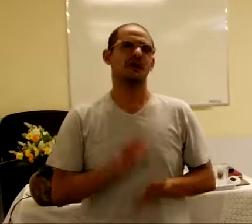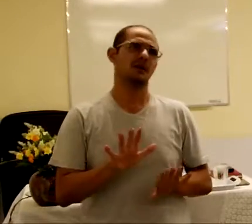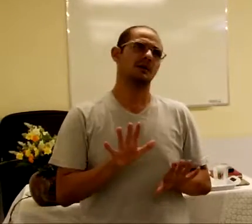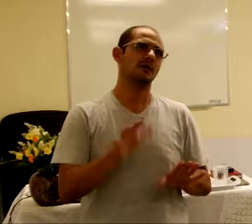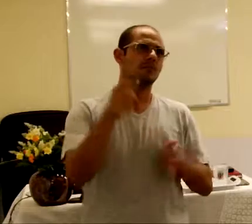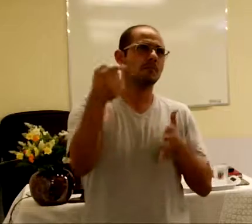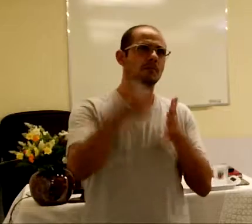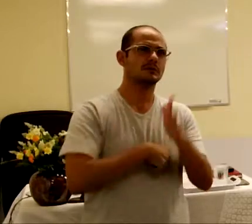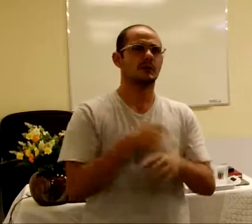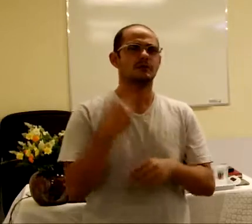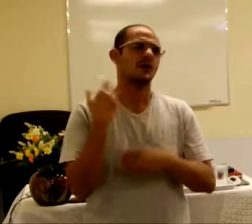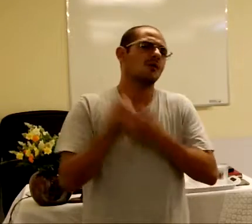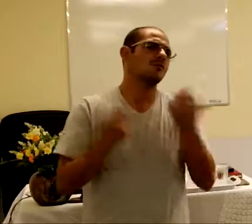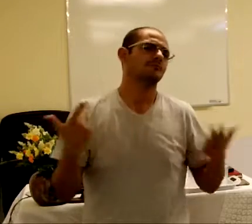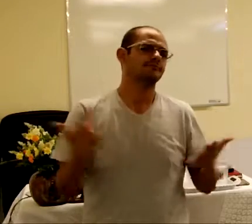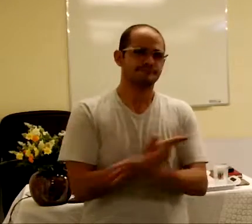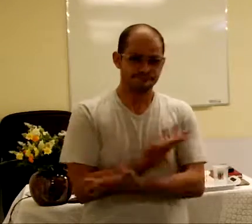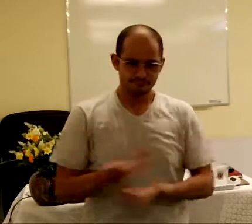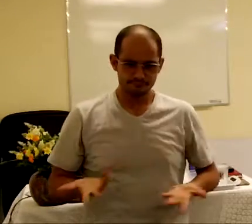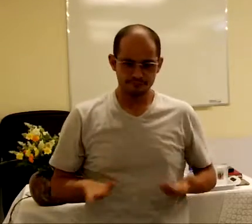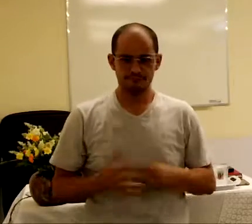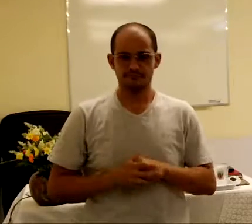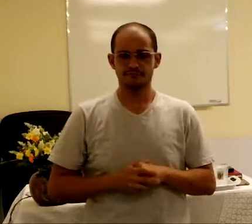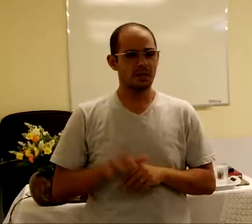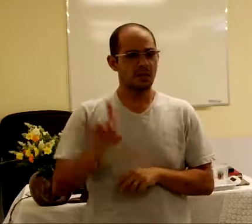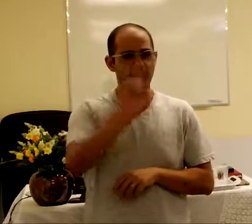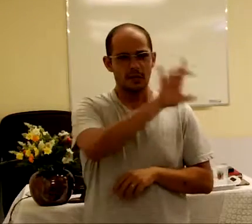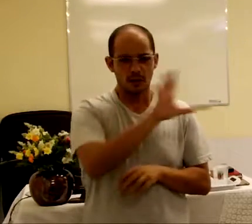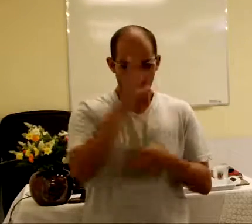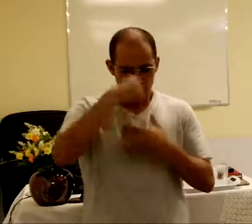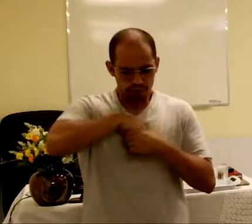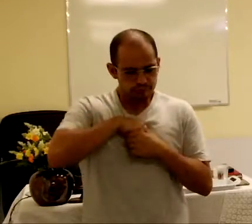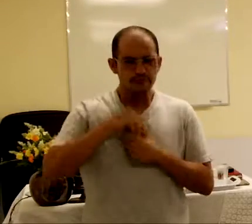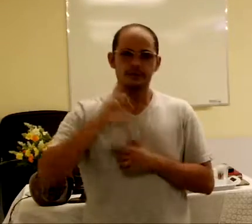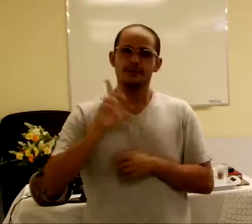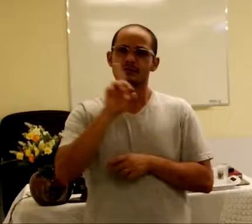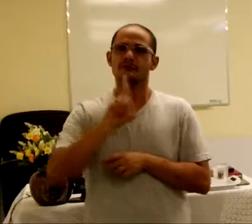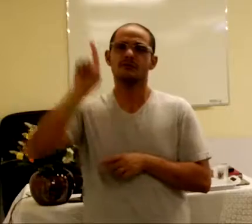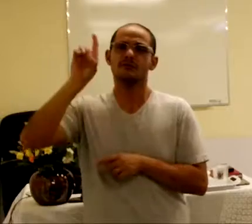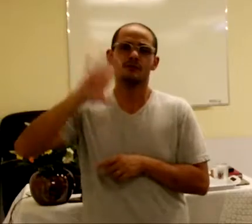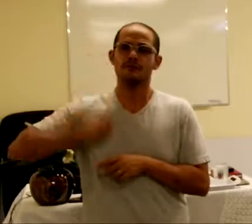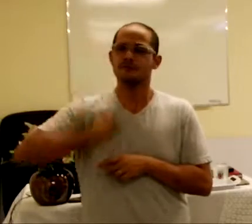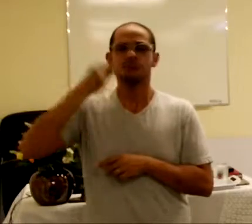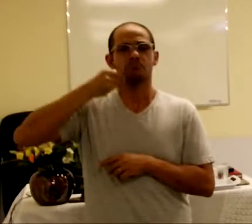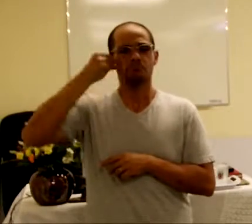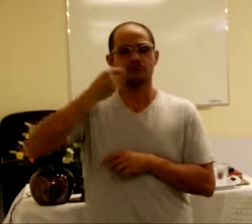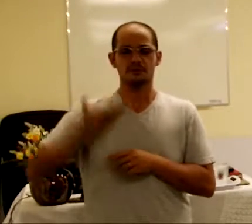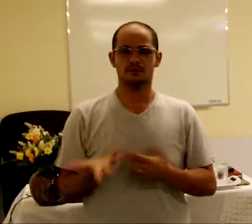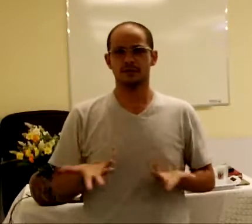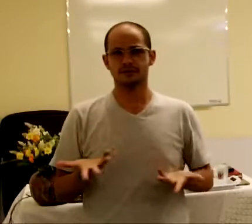mas como é que isso funciona? Cada um vive Deus em si na sua vida. Se a pessoa for